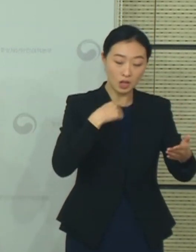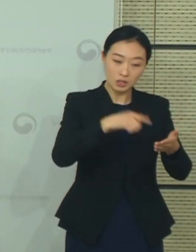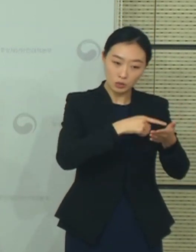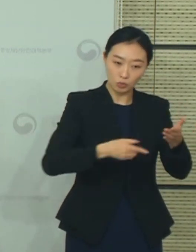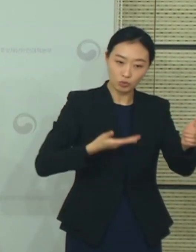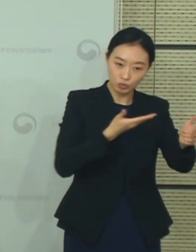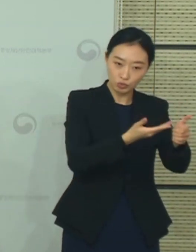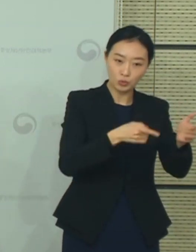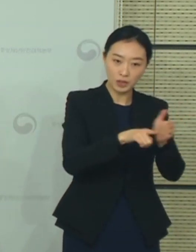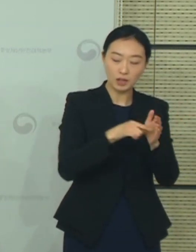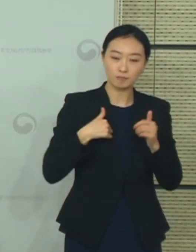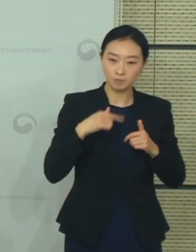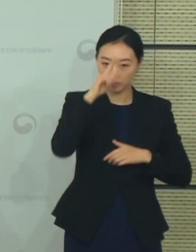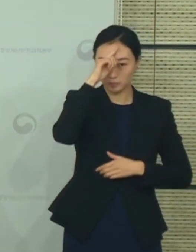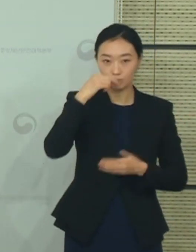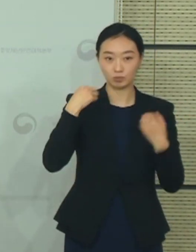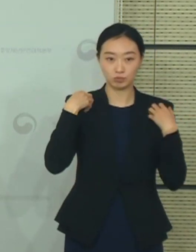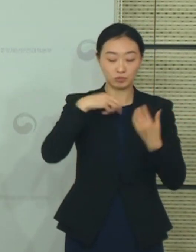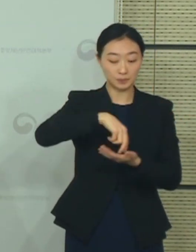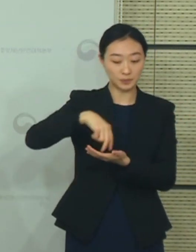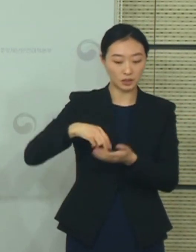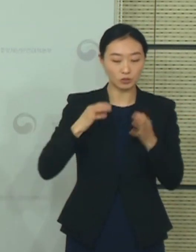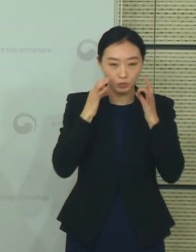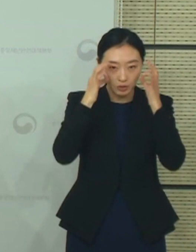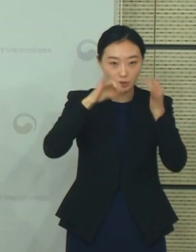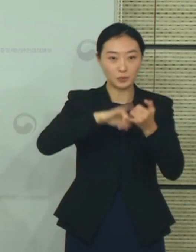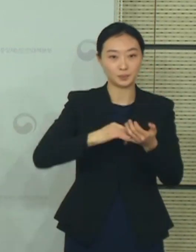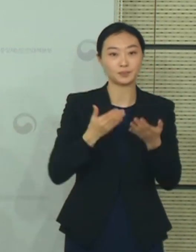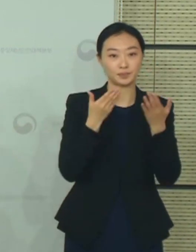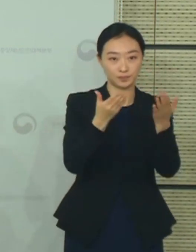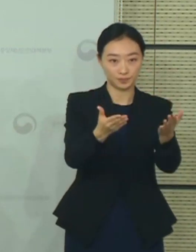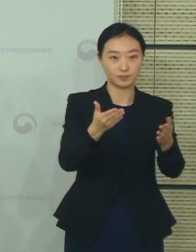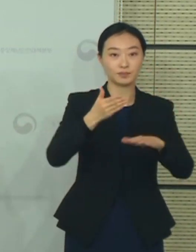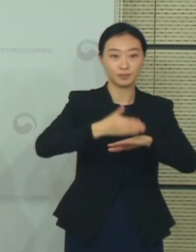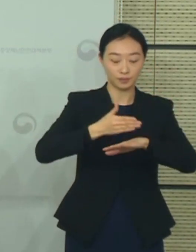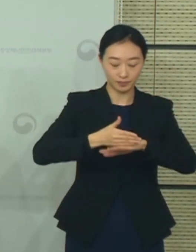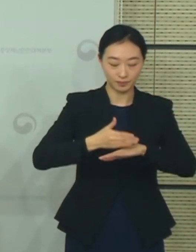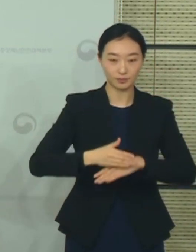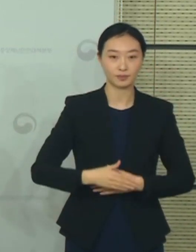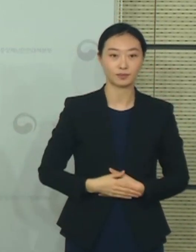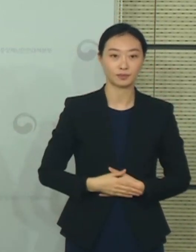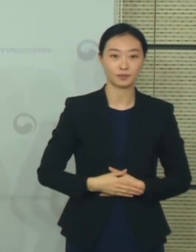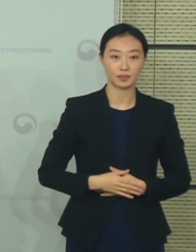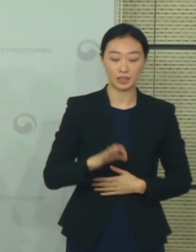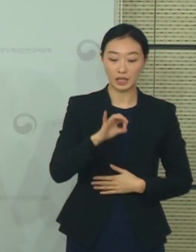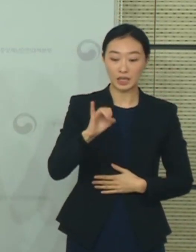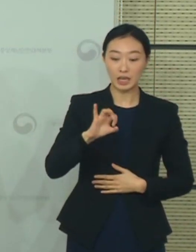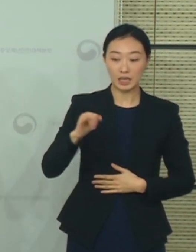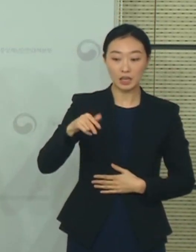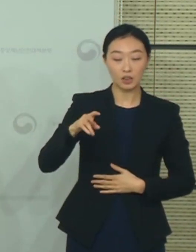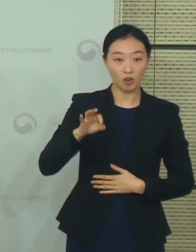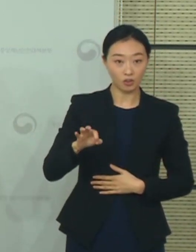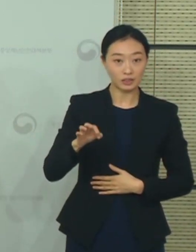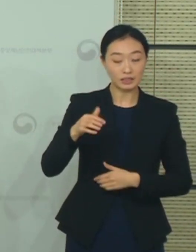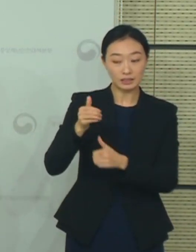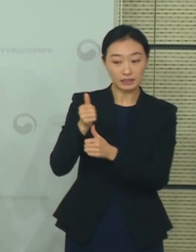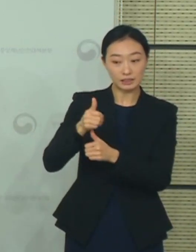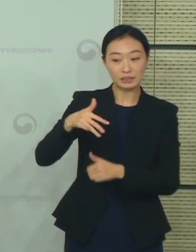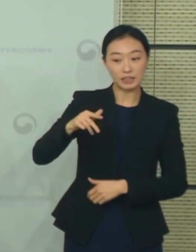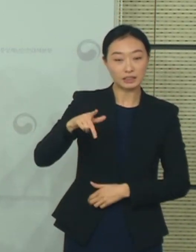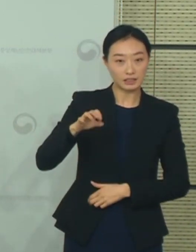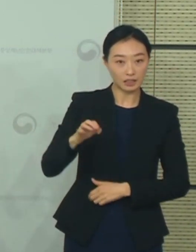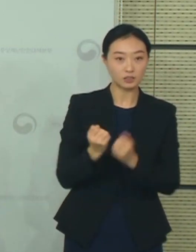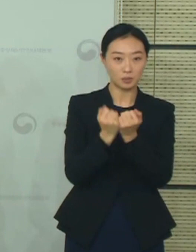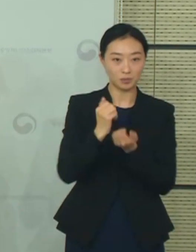다하겠다는 말씀을 드립니다. 감사합니다. 네, 다음으로 이희경 처장이 설명하겠습니다. 단상 위로 올라와